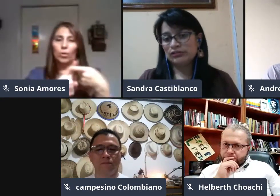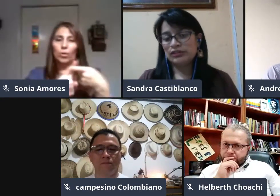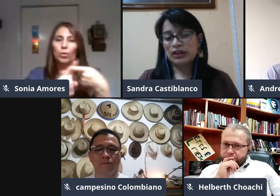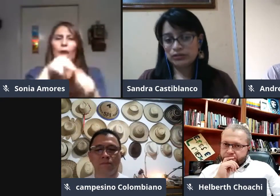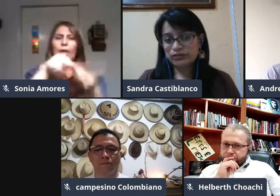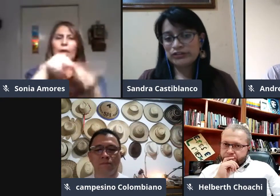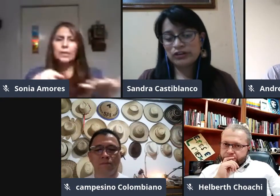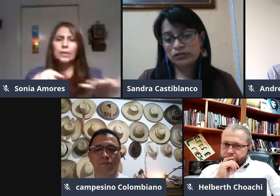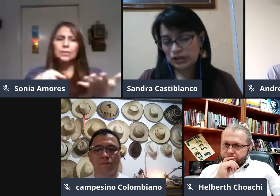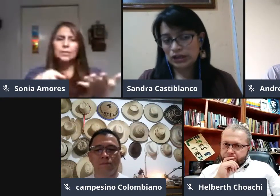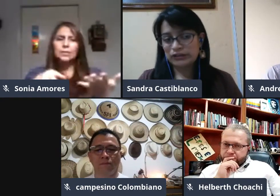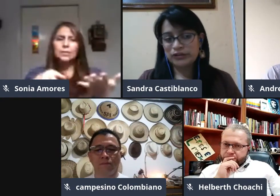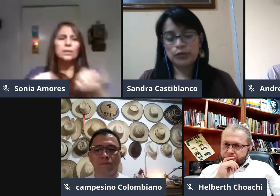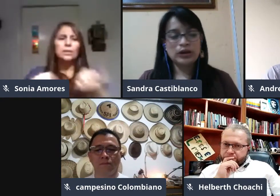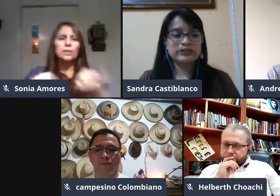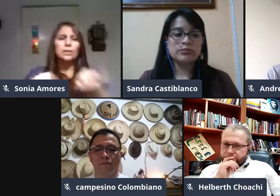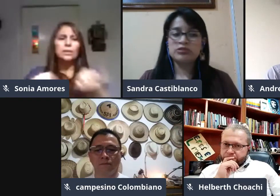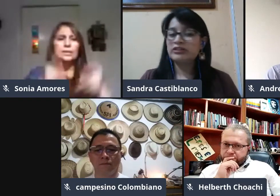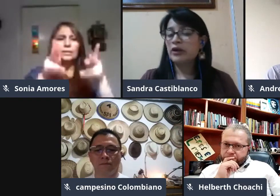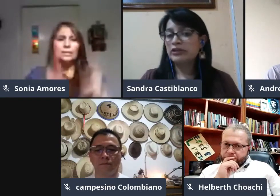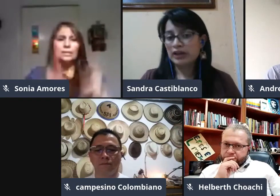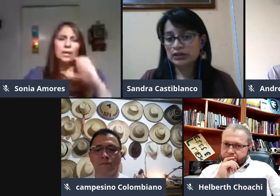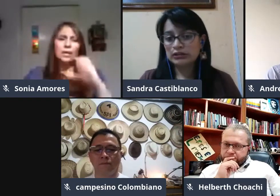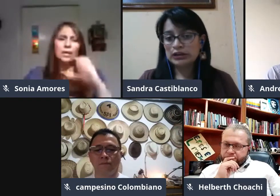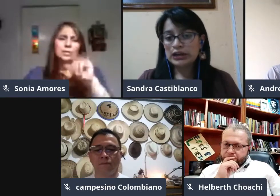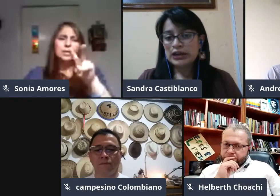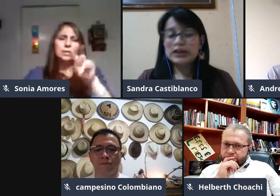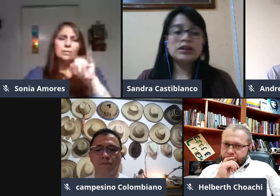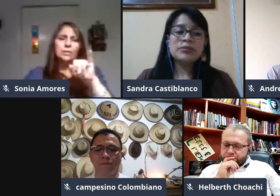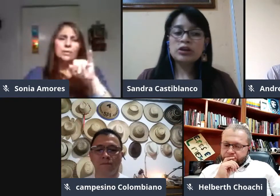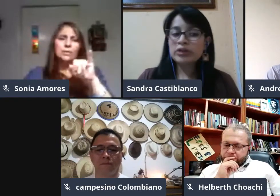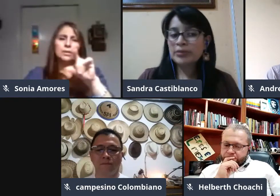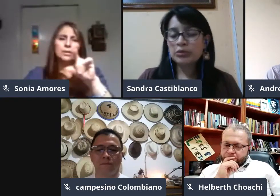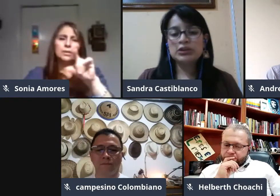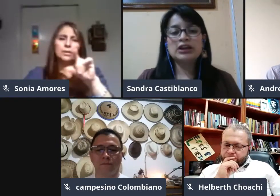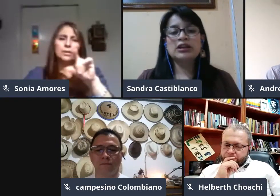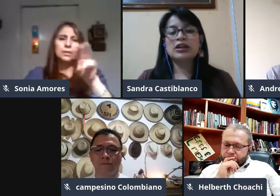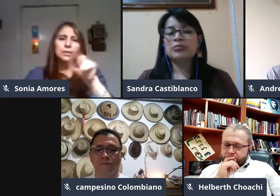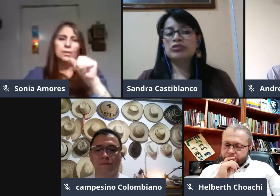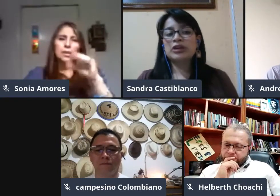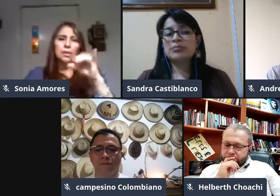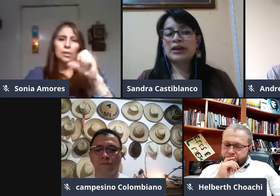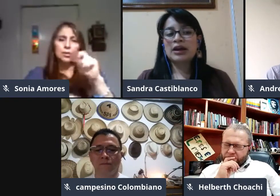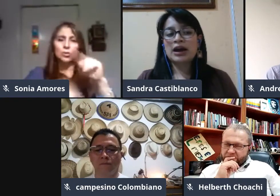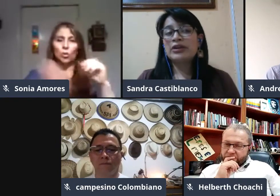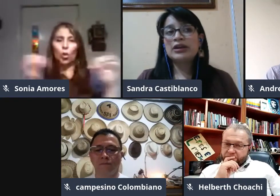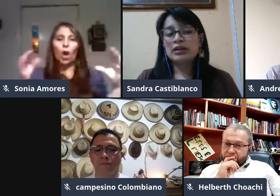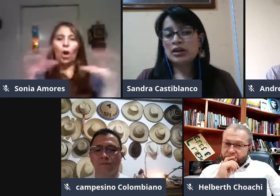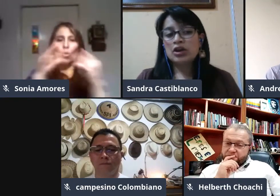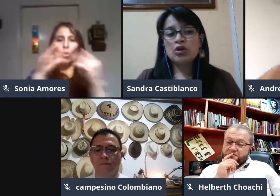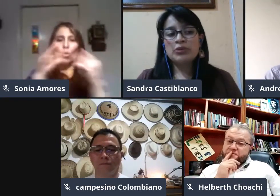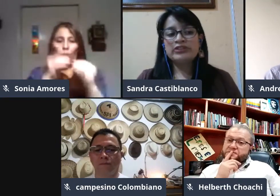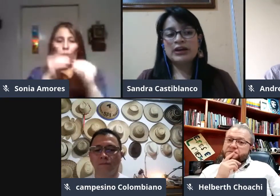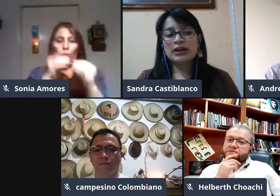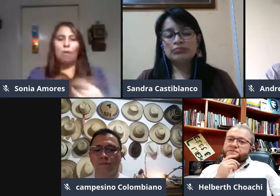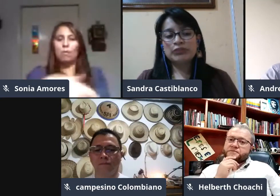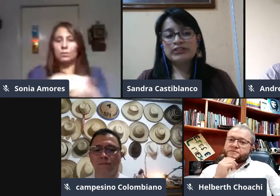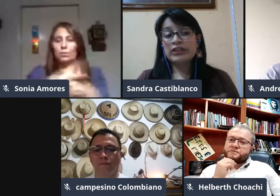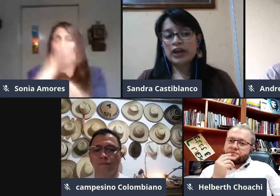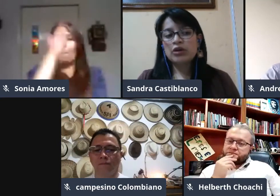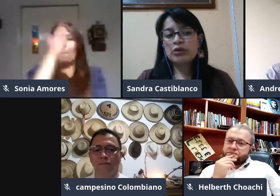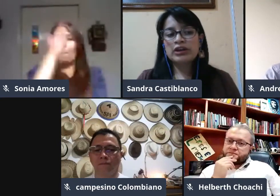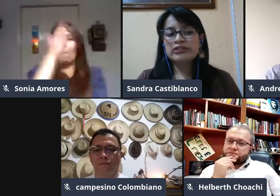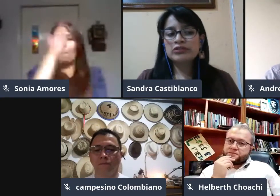de la civilización, dándose esta contingencia por la que estamos atravesando? Y también otra pregunta que teníamos ahí para abrir cómo